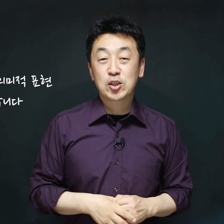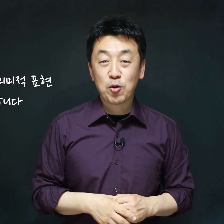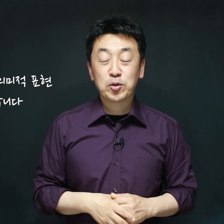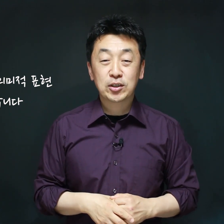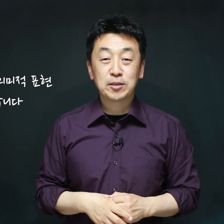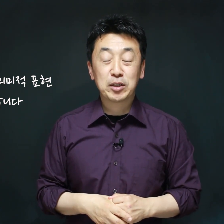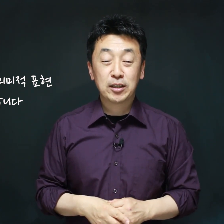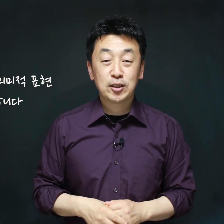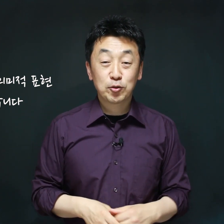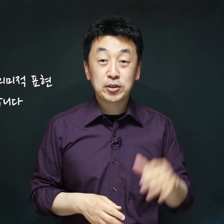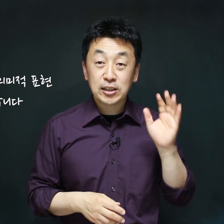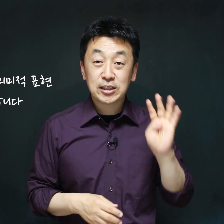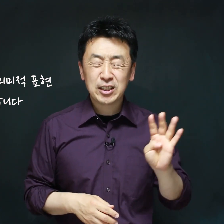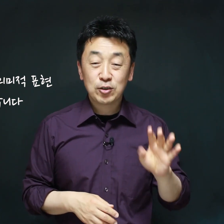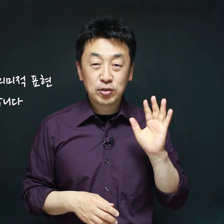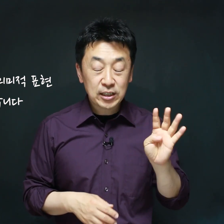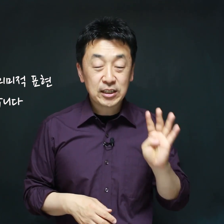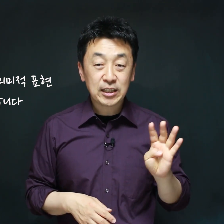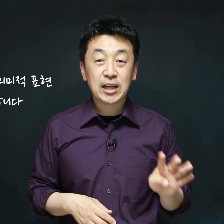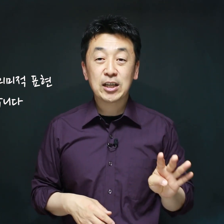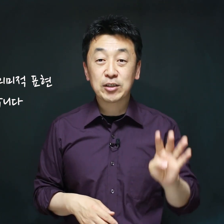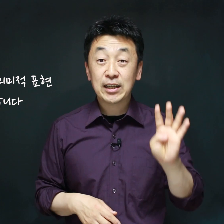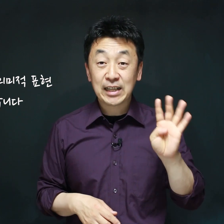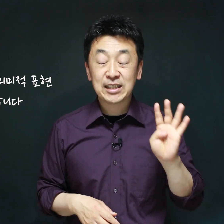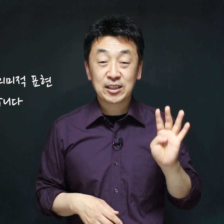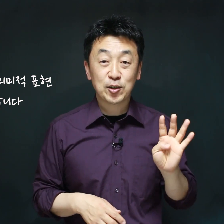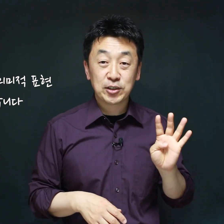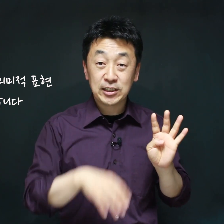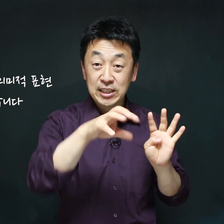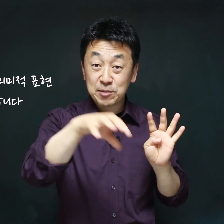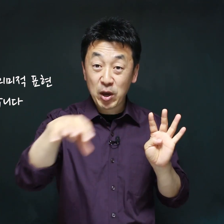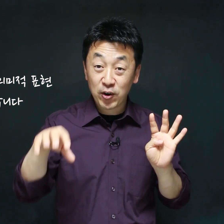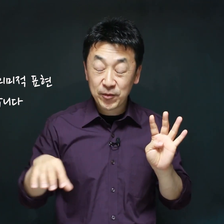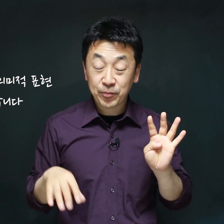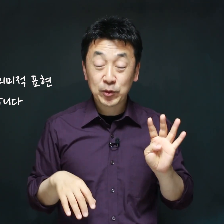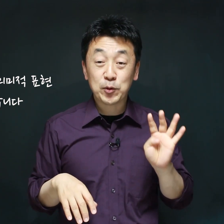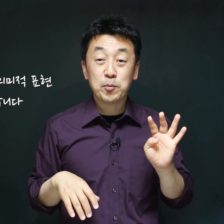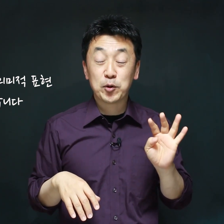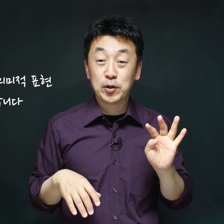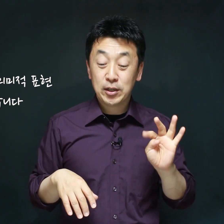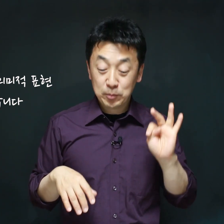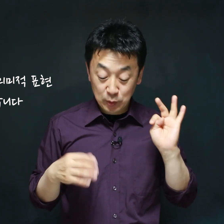정보 전달입니다. 숫자를 이야기를 한다거나, 날씨 같은 경우에는 지명, 또